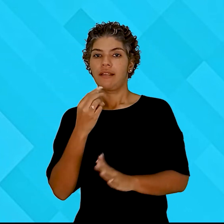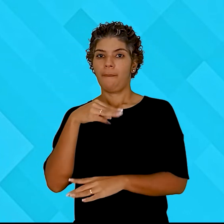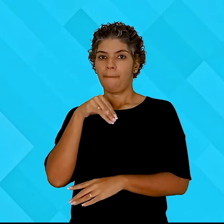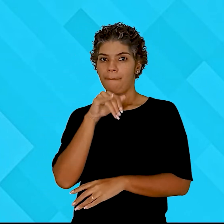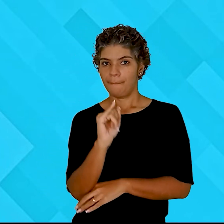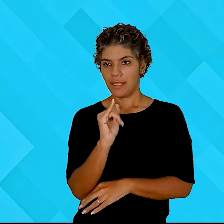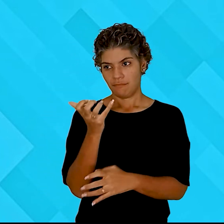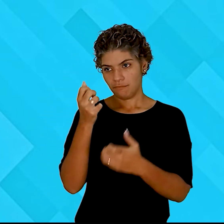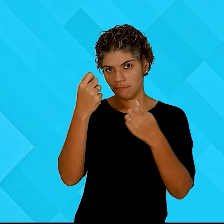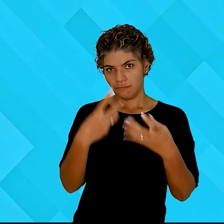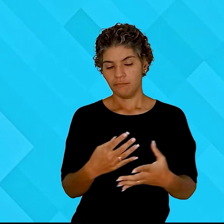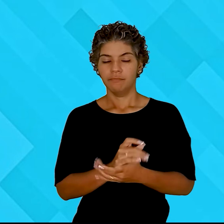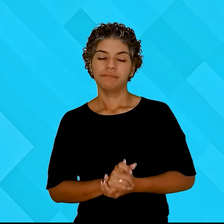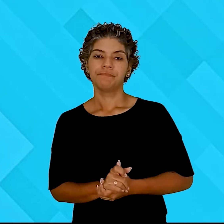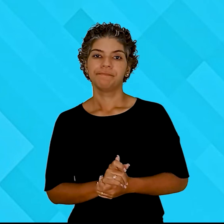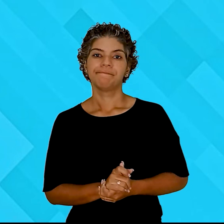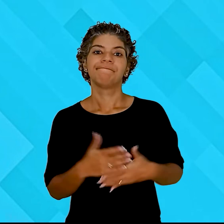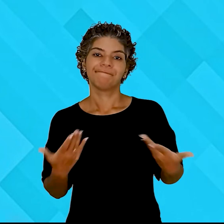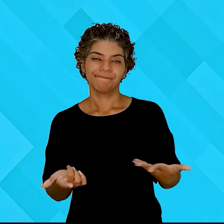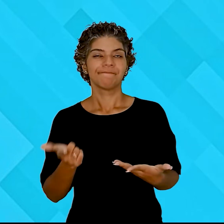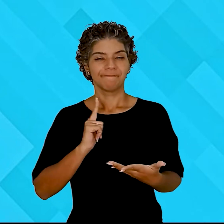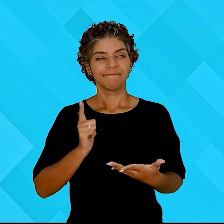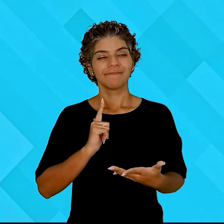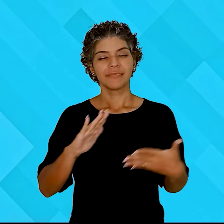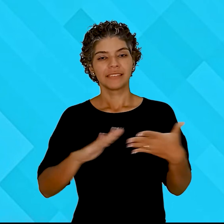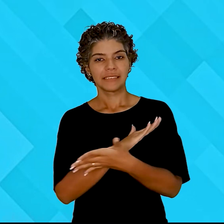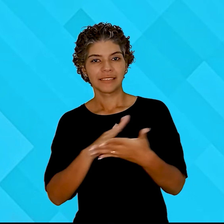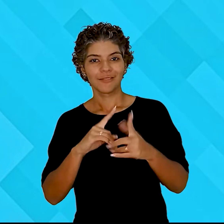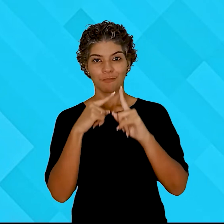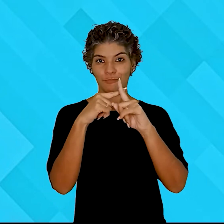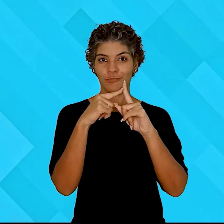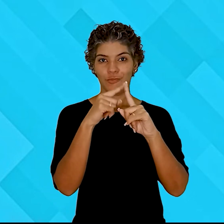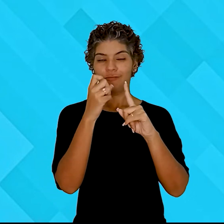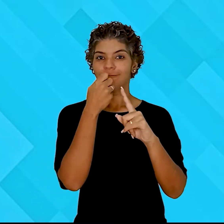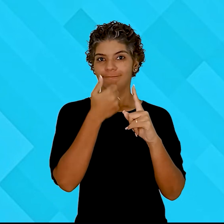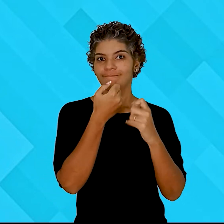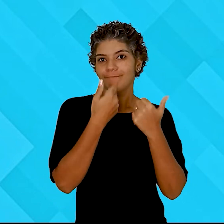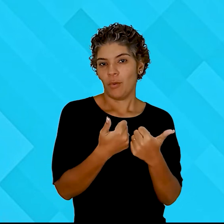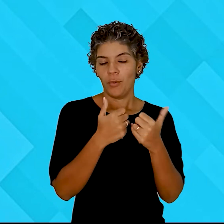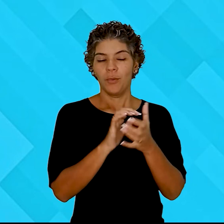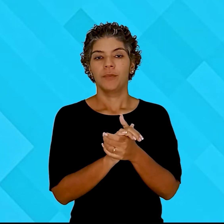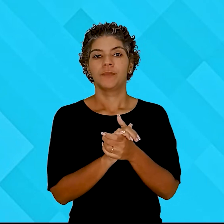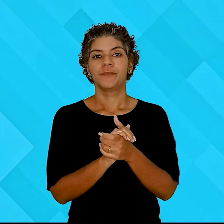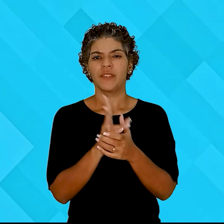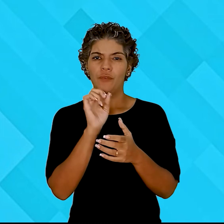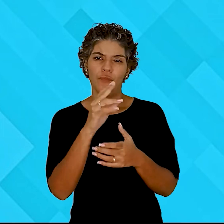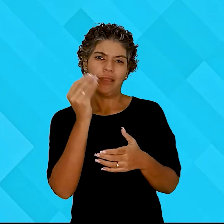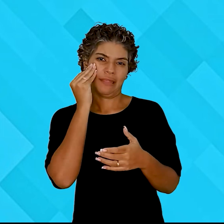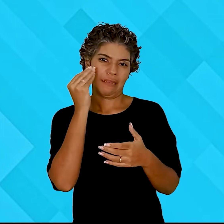MEI, adotar essa opção? A gente tem alguns benefícios que são bem objetivos. Vou tentar listar alguns